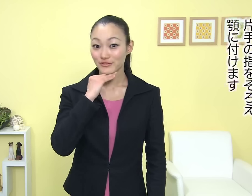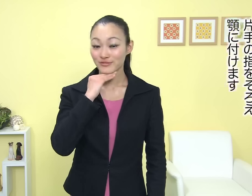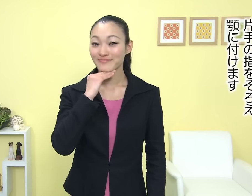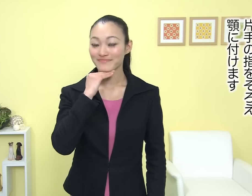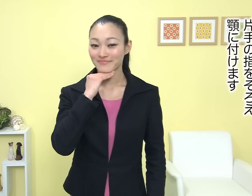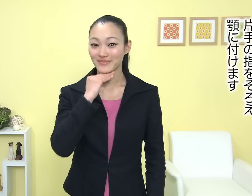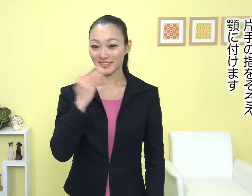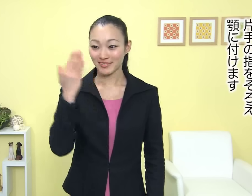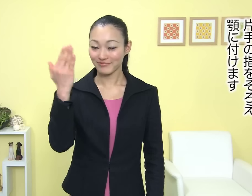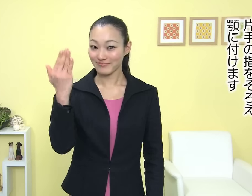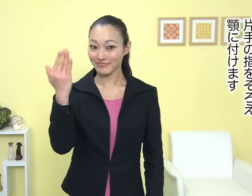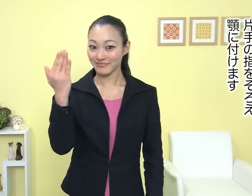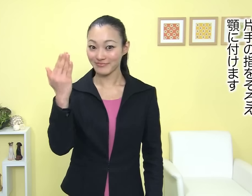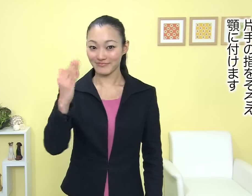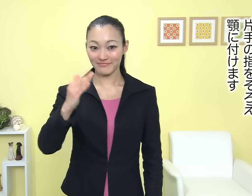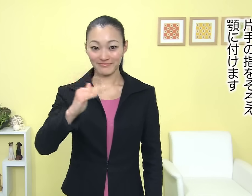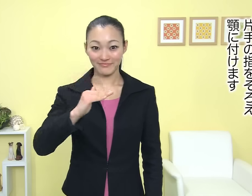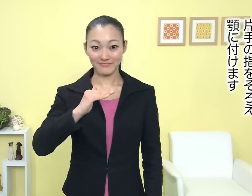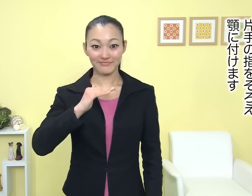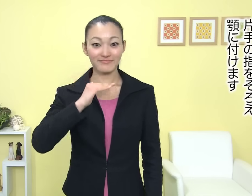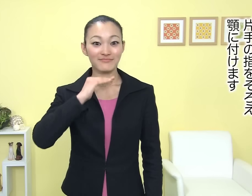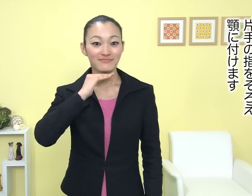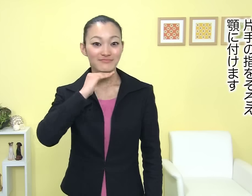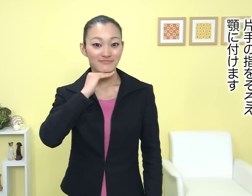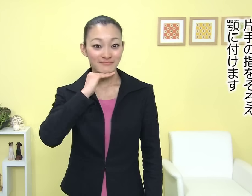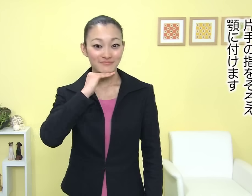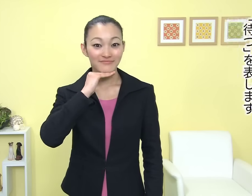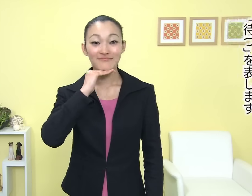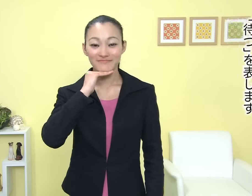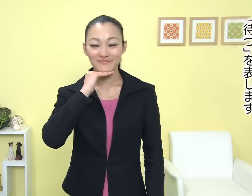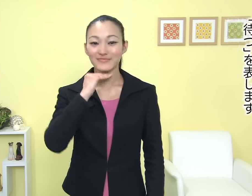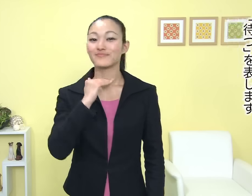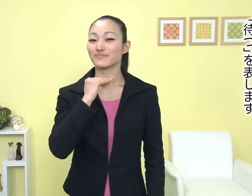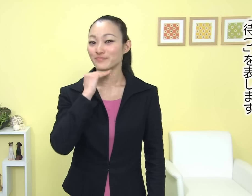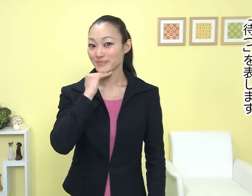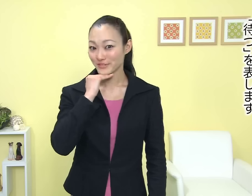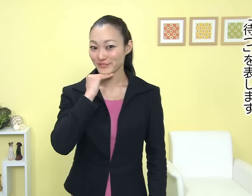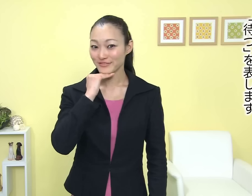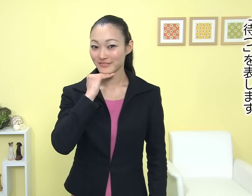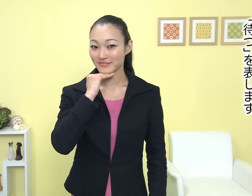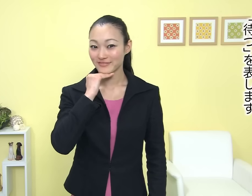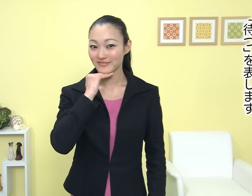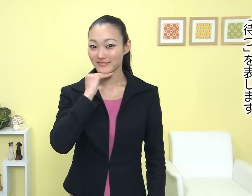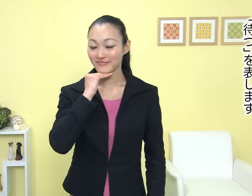片手の指を揃え顎につけます。松を表します。